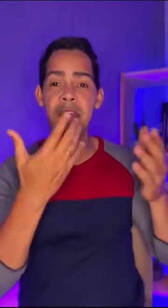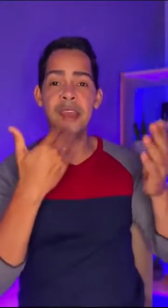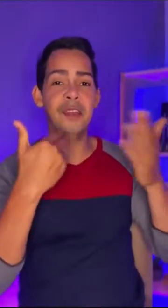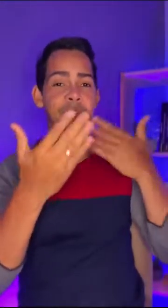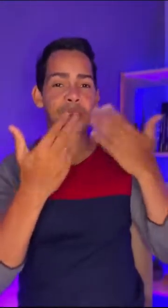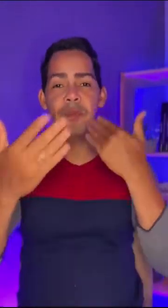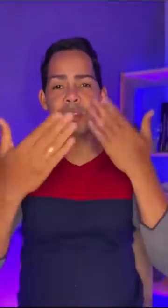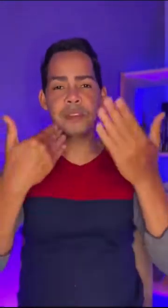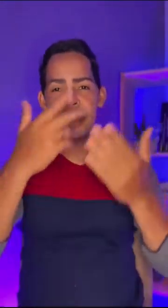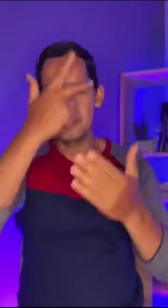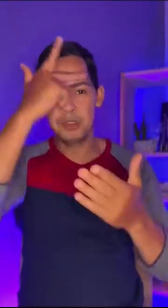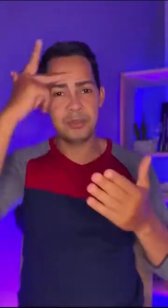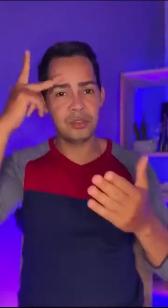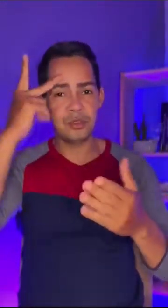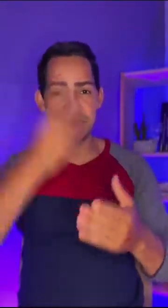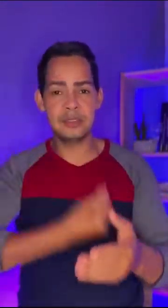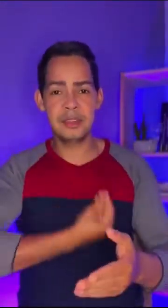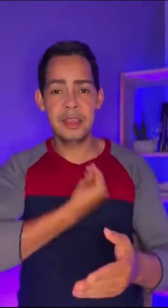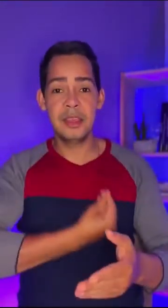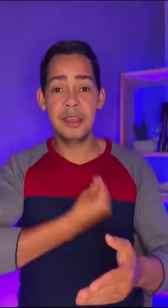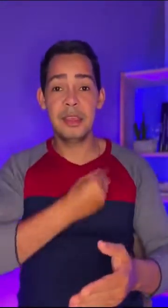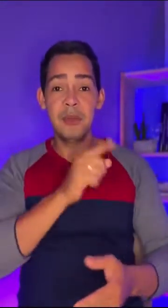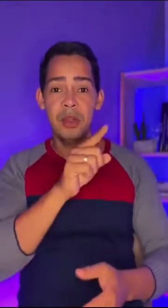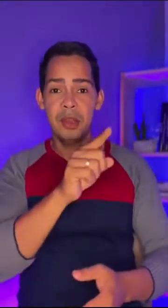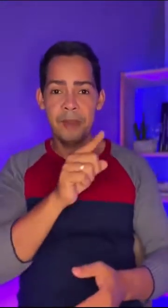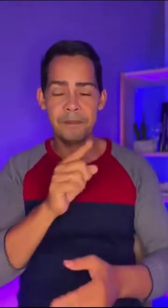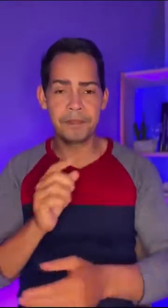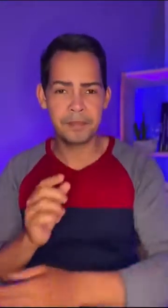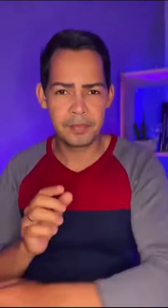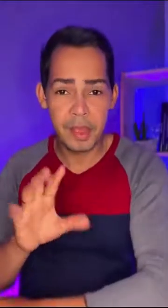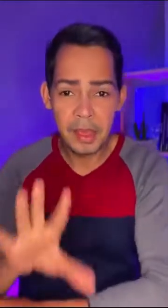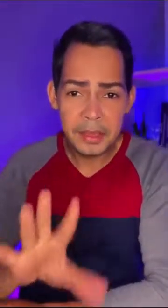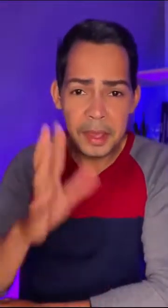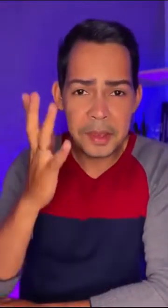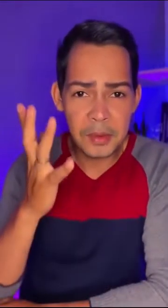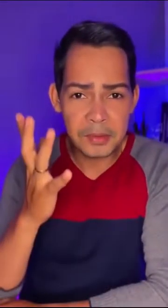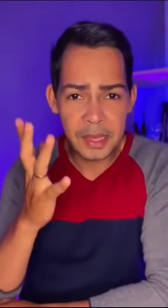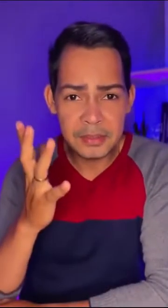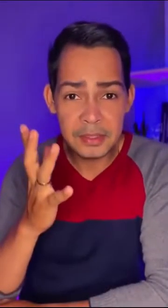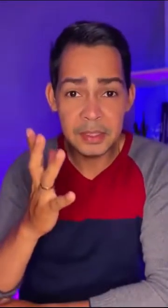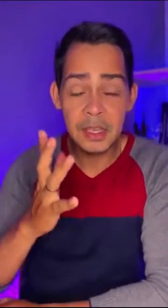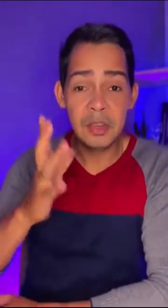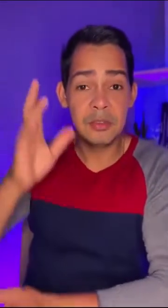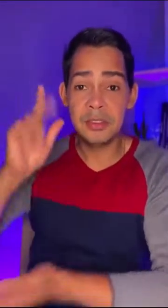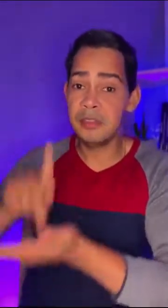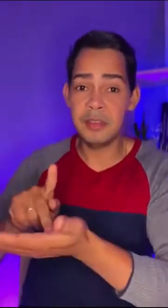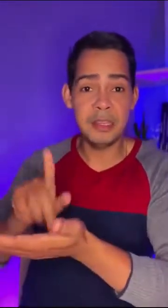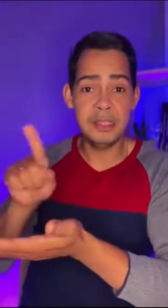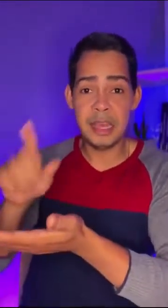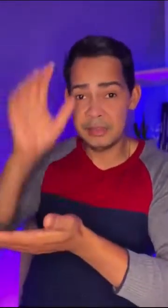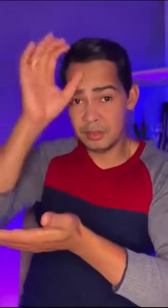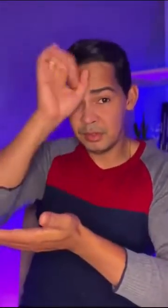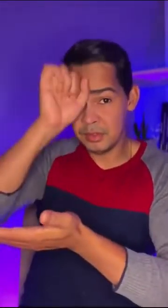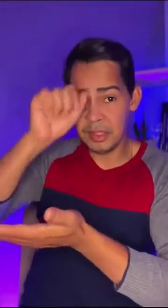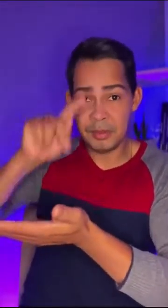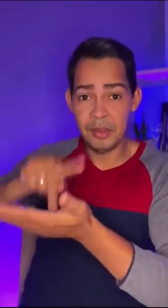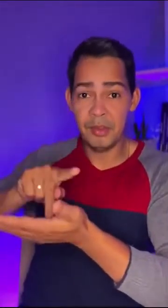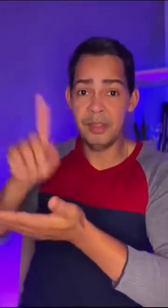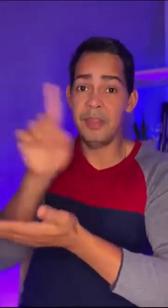vai conversar com as pessoas que moram lá. O que acontece? Você vai validar se o que você aprendeu é